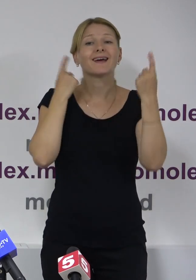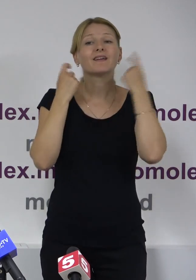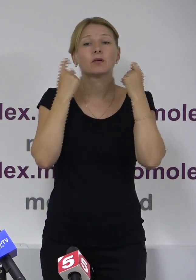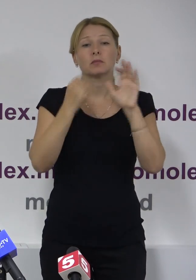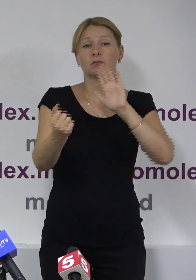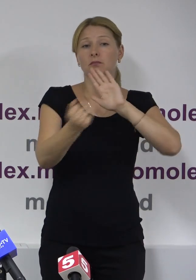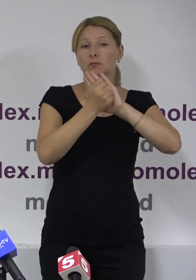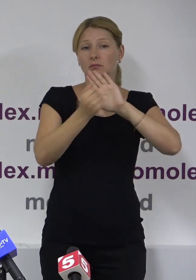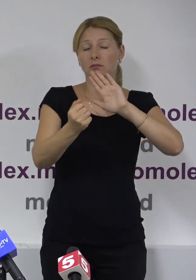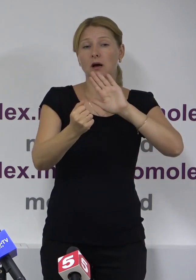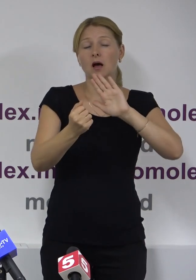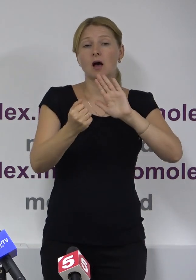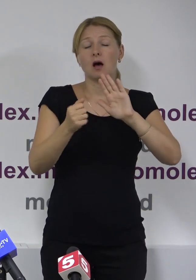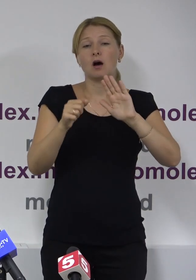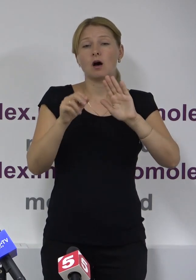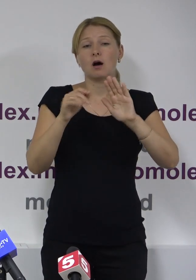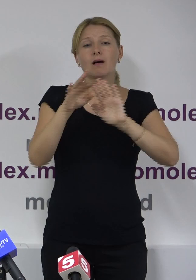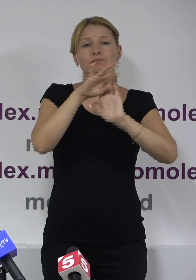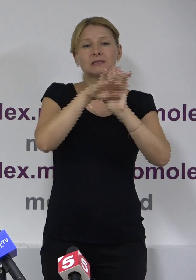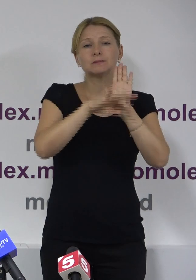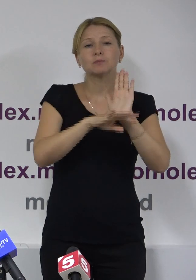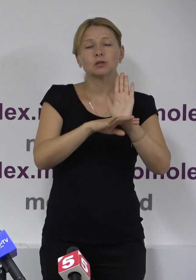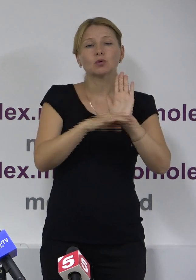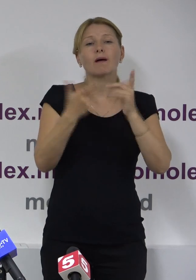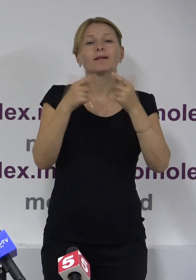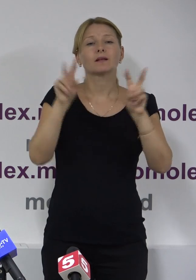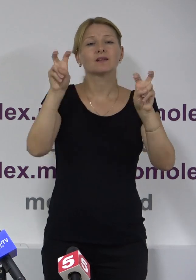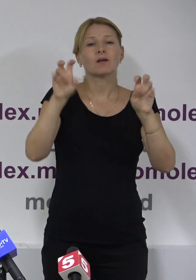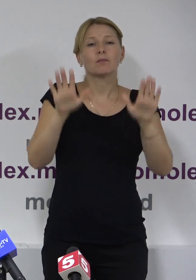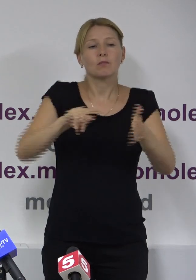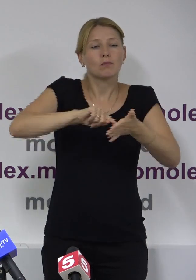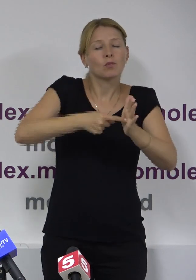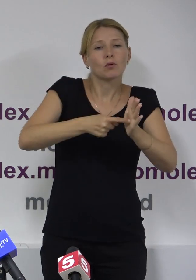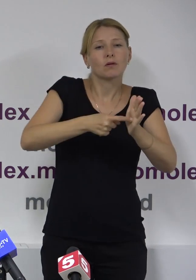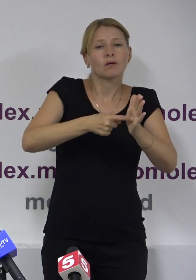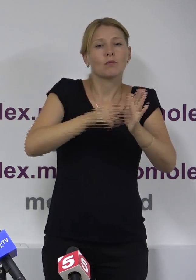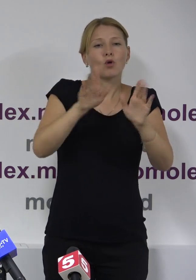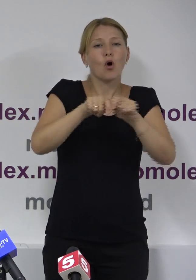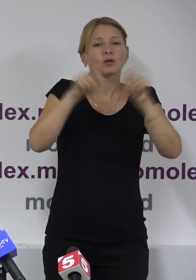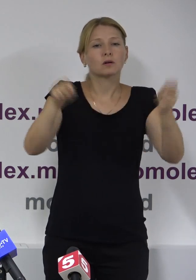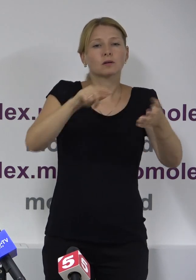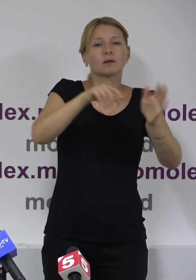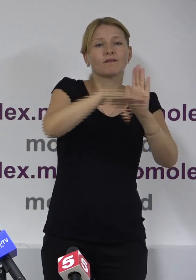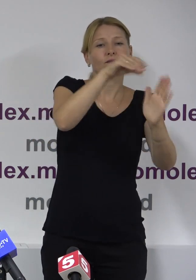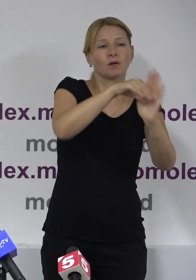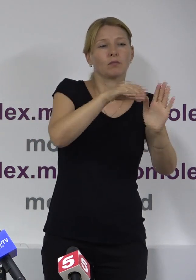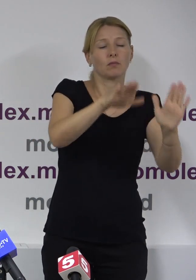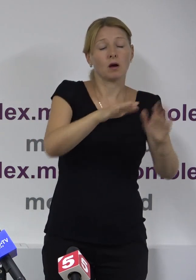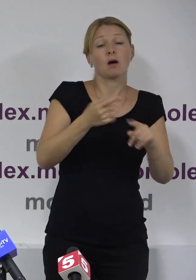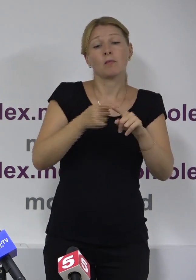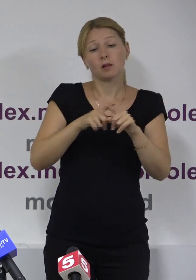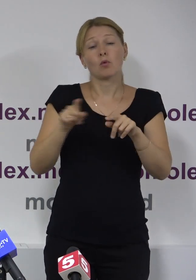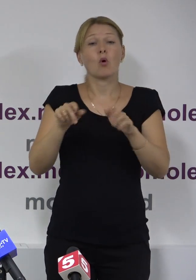lista potențialilor secții de votare care urmează a fi create peste hotare. Comisia și-a bugetat anterior